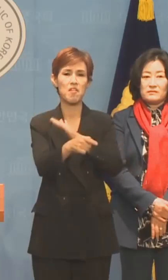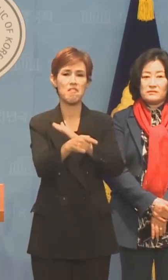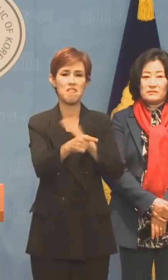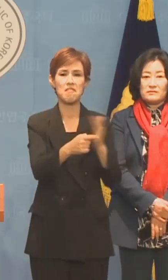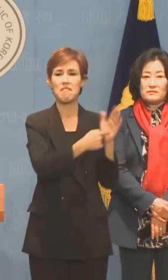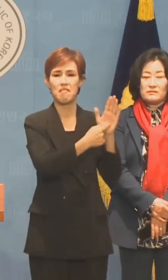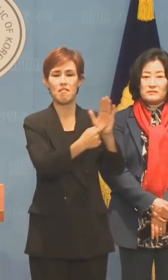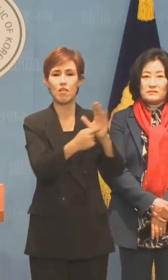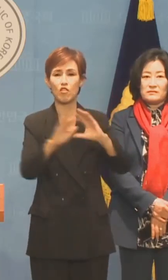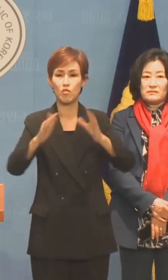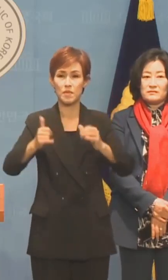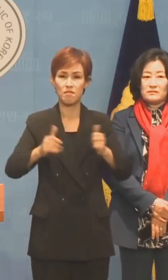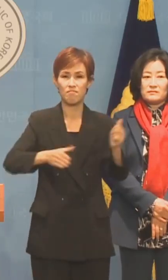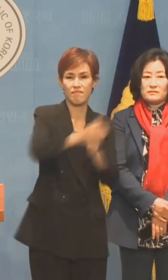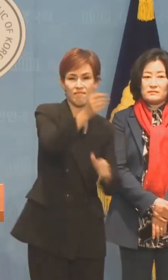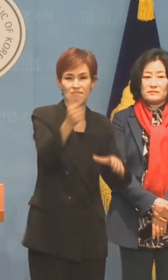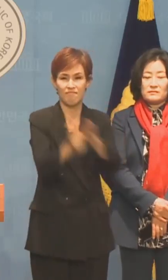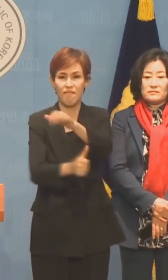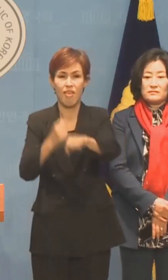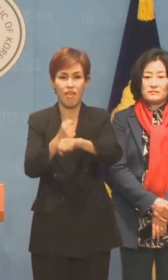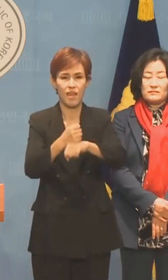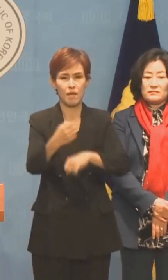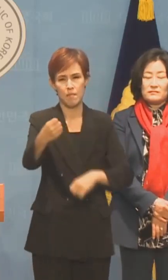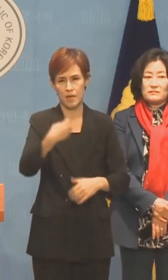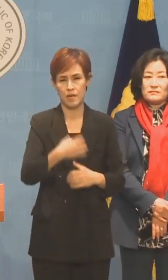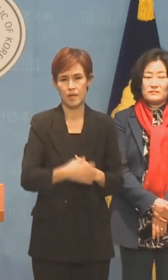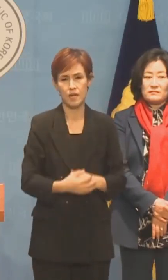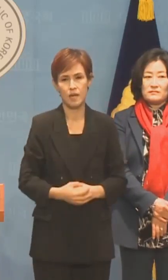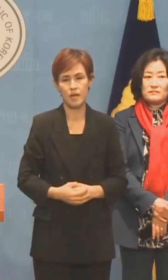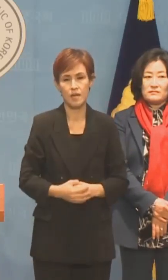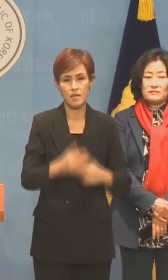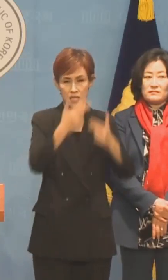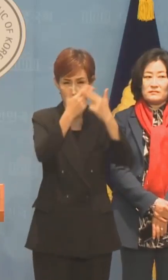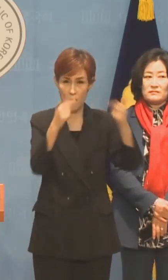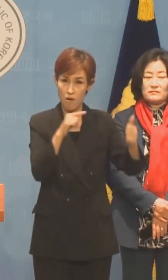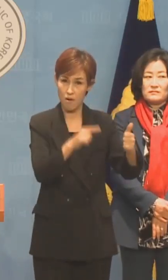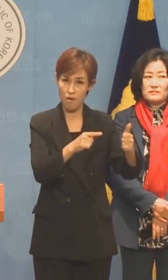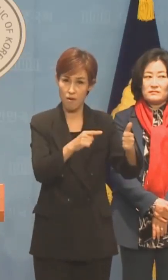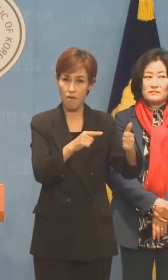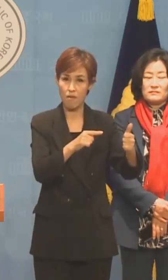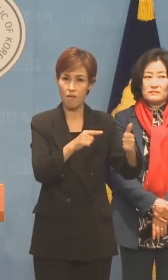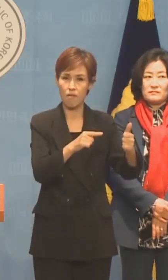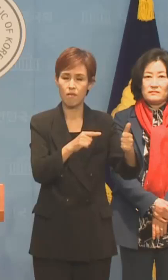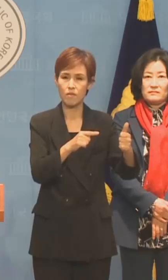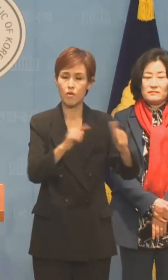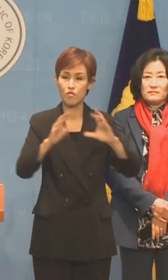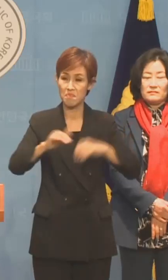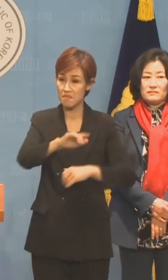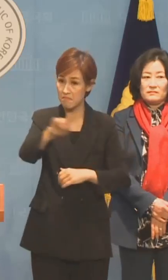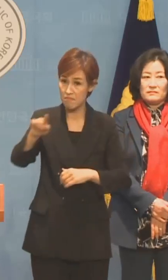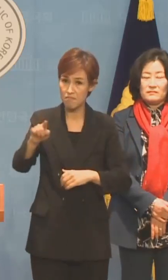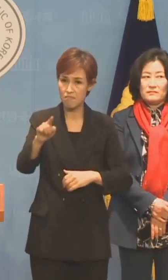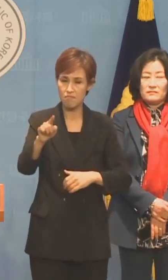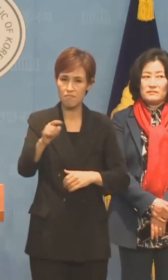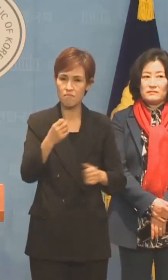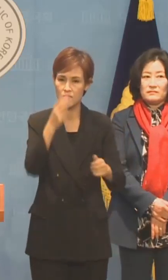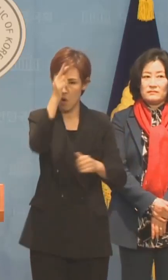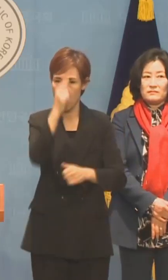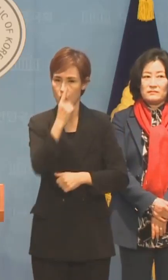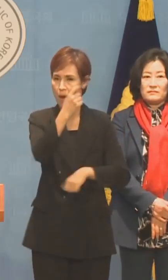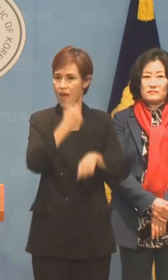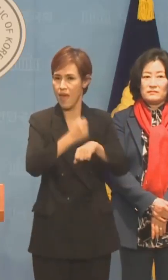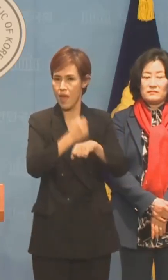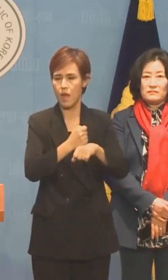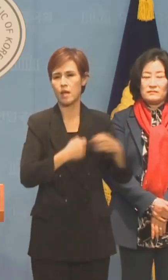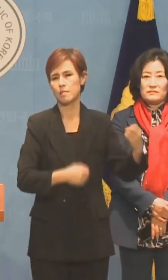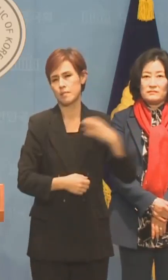국민들이 서로 고발하게 만들겠다고 합니다. 이재명 대표까지 나서서 일반 국민들도 고발하겠다고 으름장을